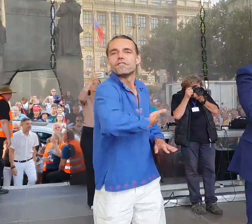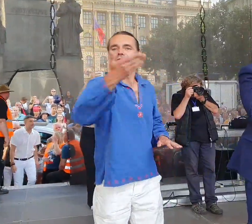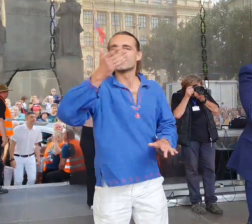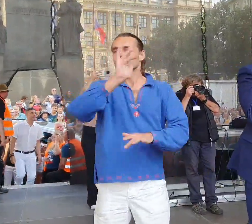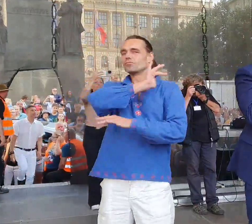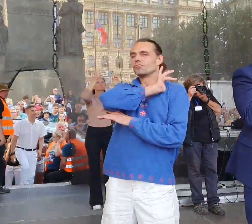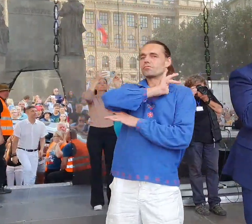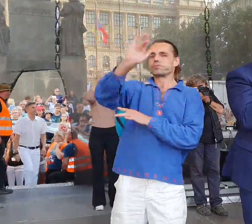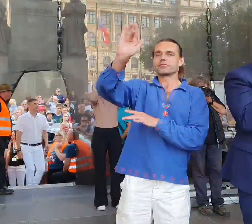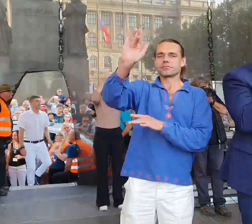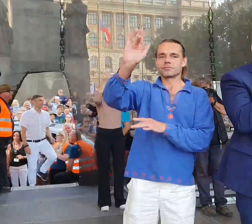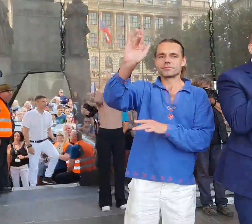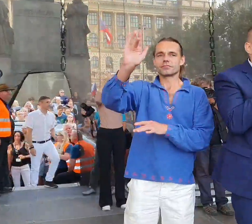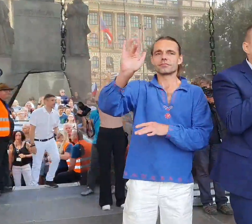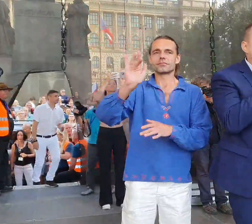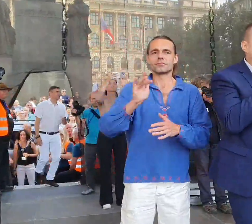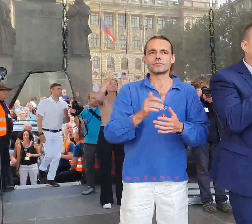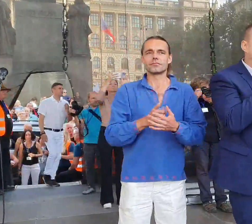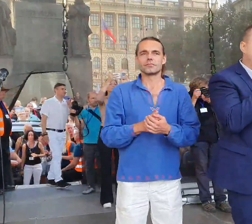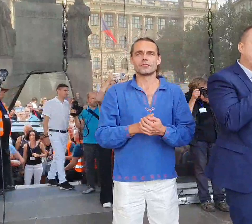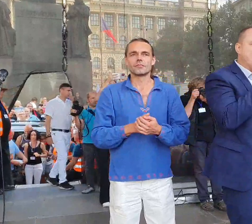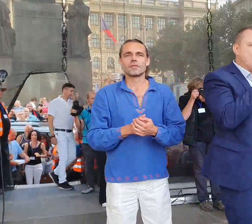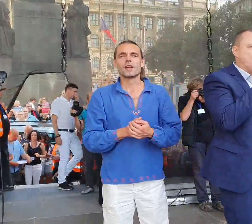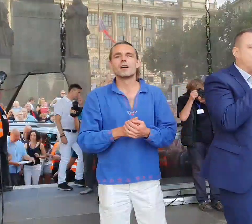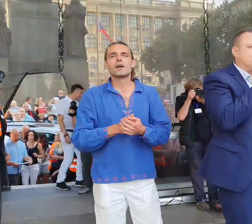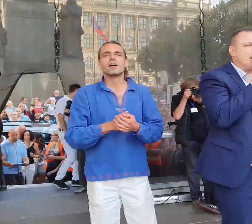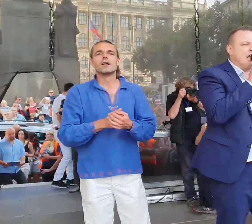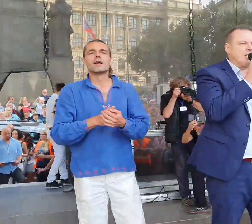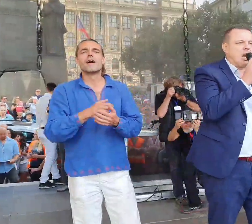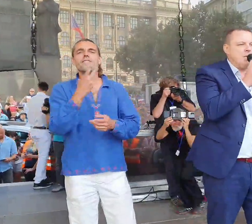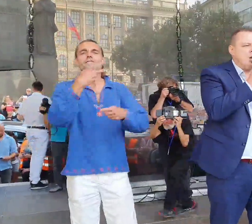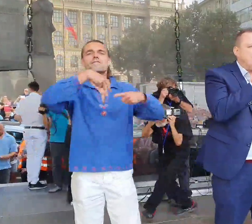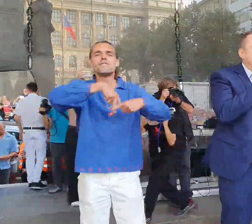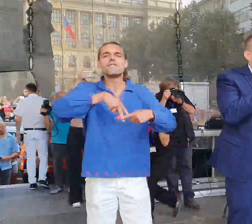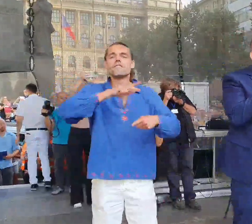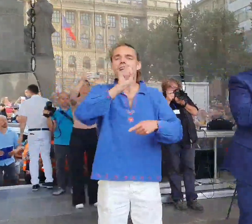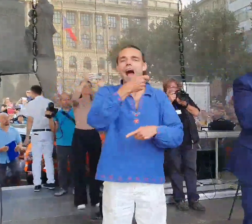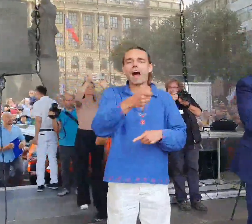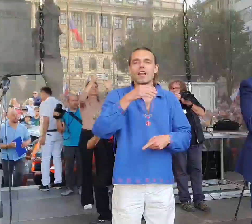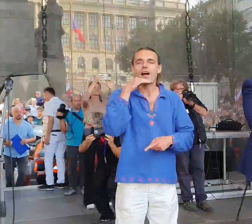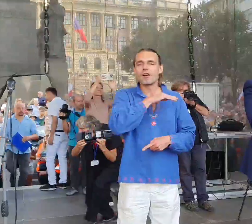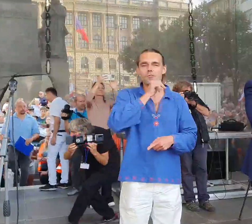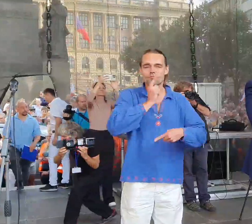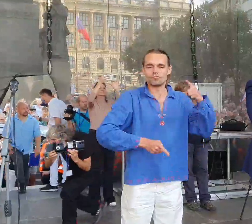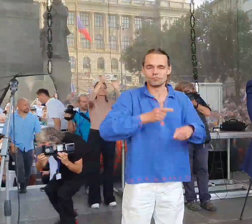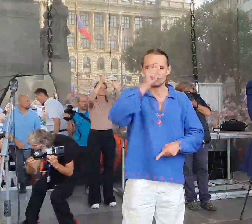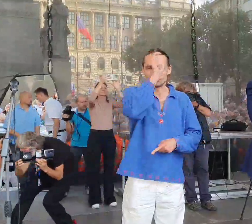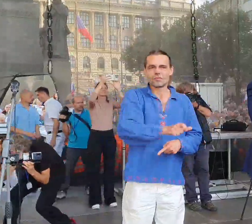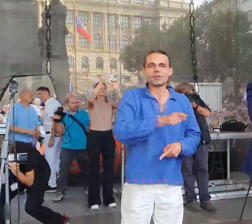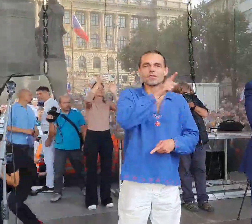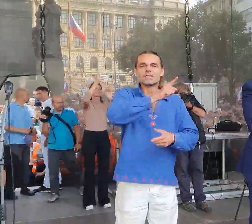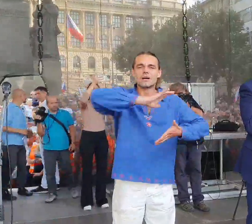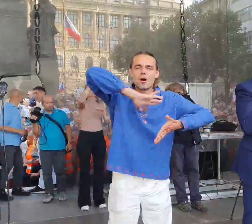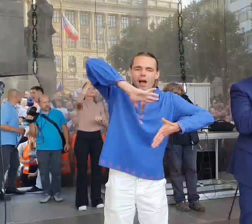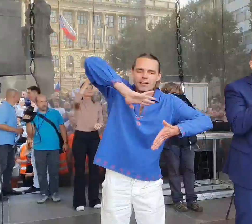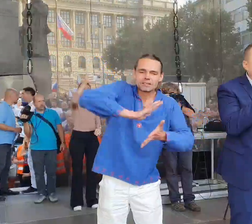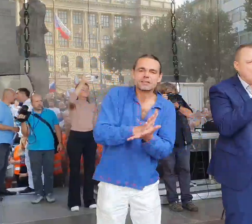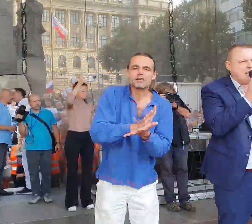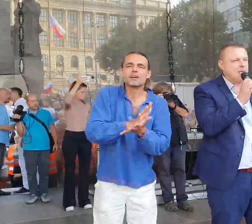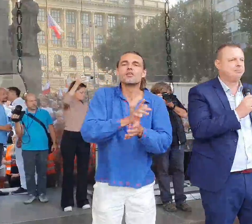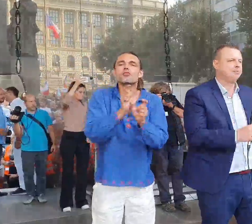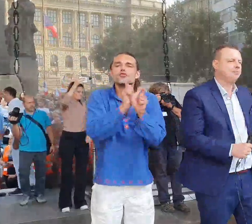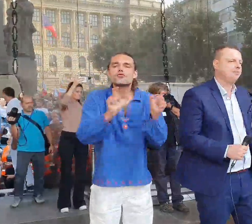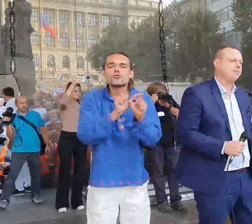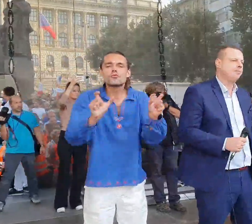Vlastimila Válka z apartheidu, protože diskriminoval a ponižoval neočkované lidi v téhle